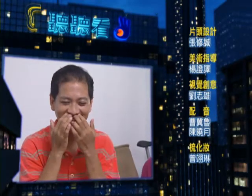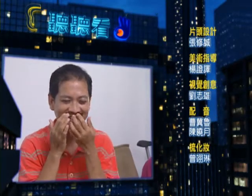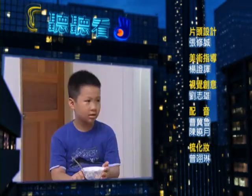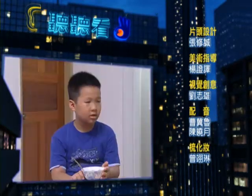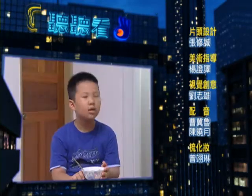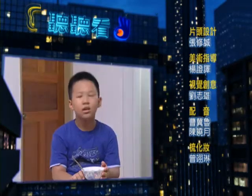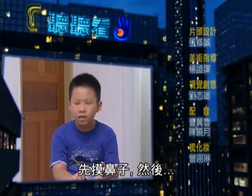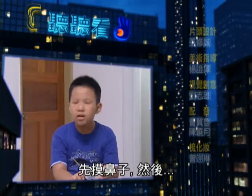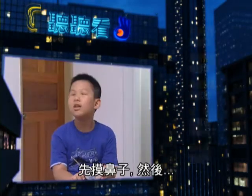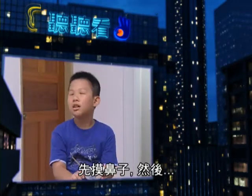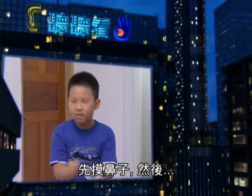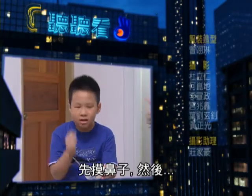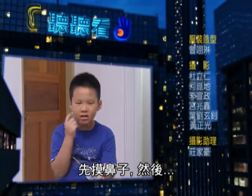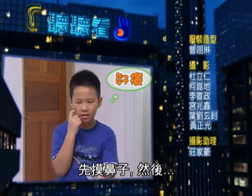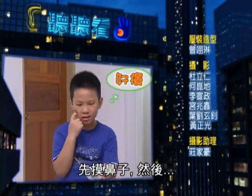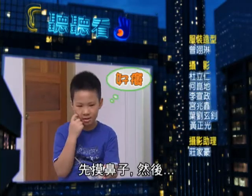摸鼻子啊！